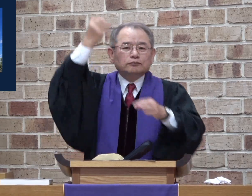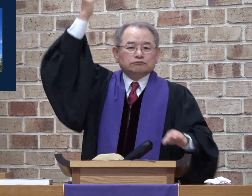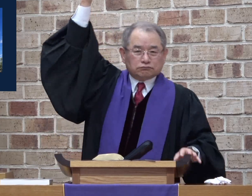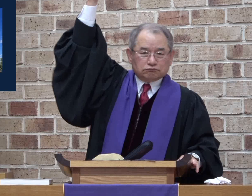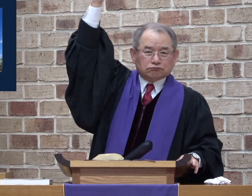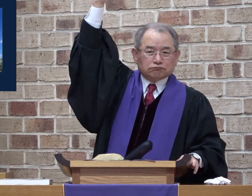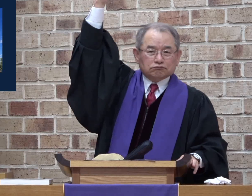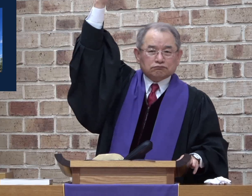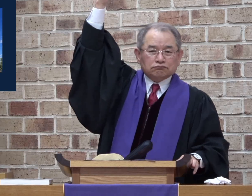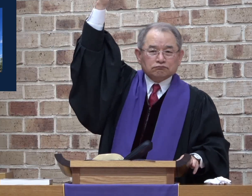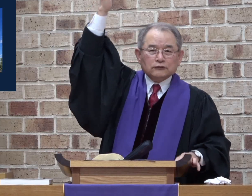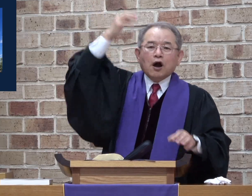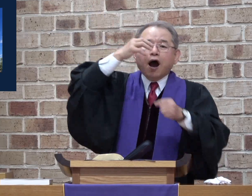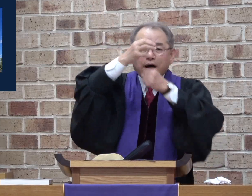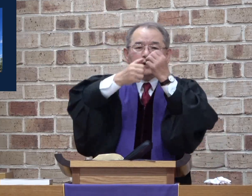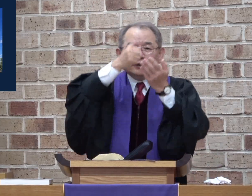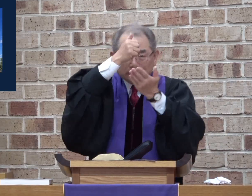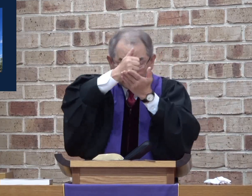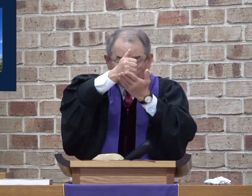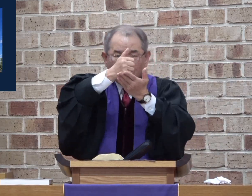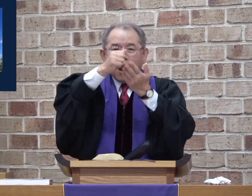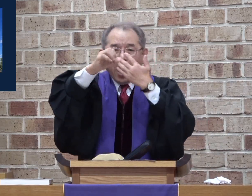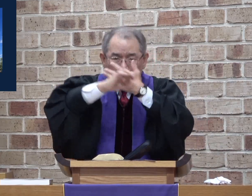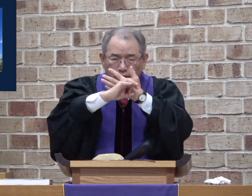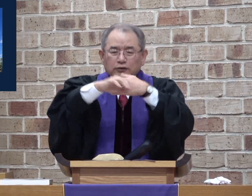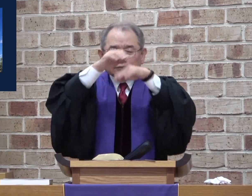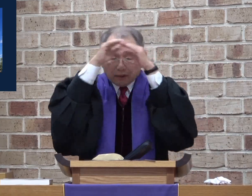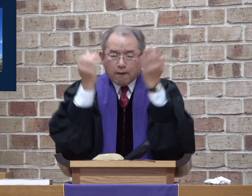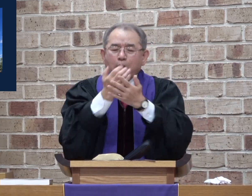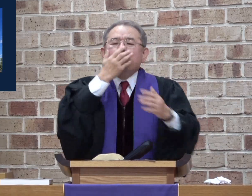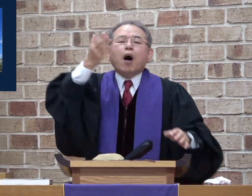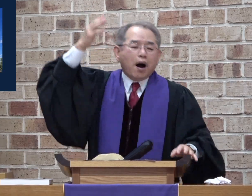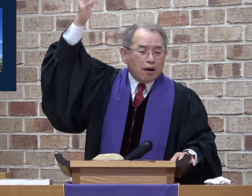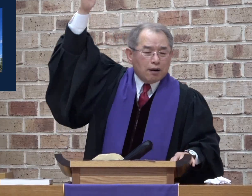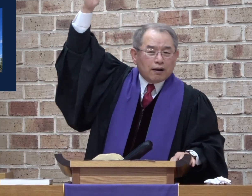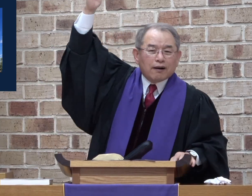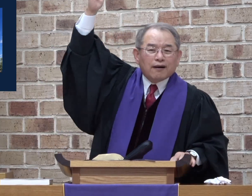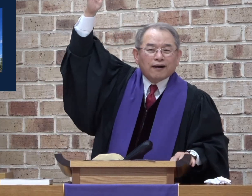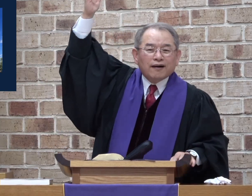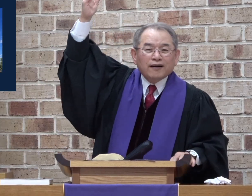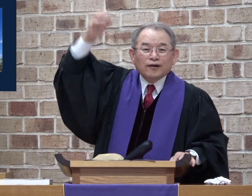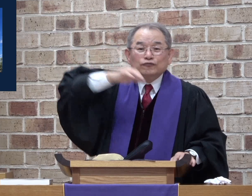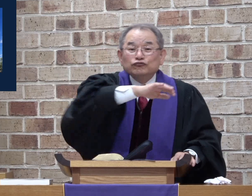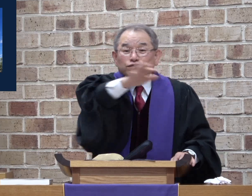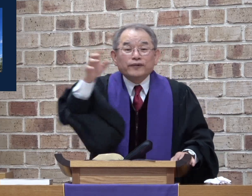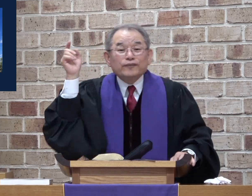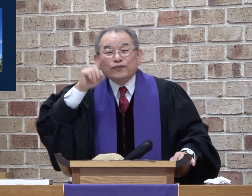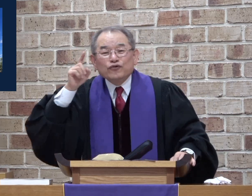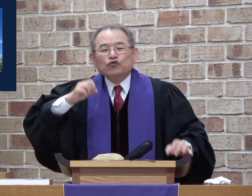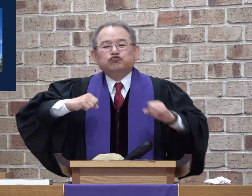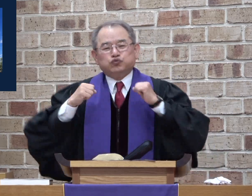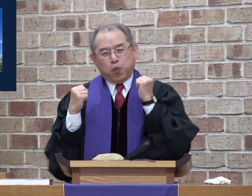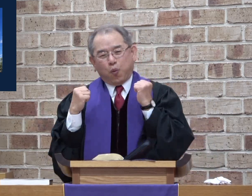하나님께서 하십니다. 하나님이 하시면 모든 일이 가능합니다. 우리는 순종할 뿐입니다.